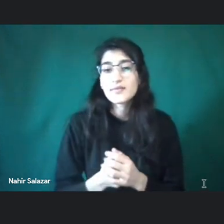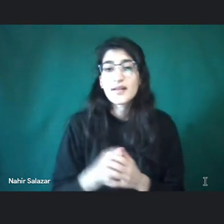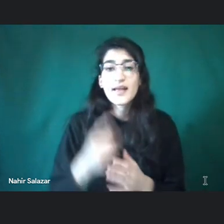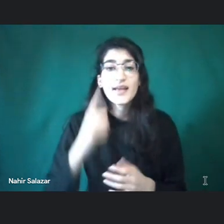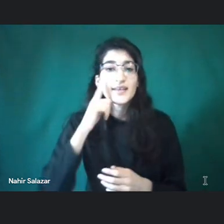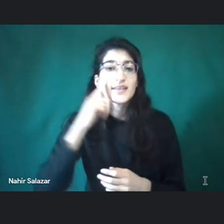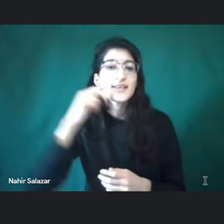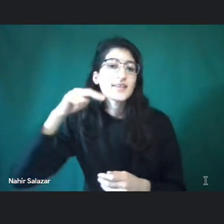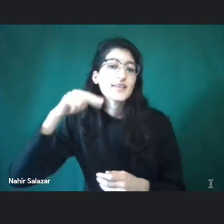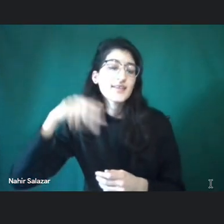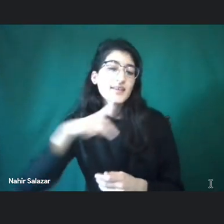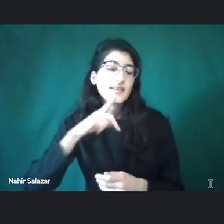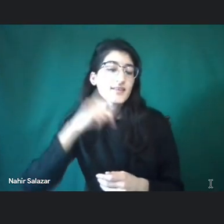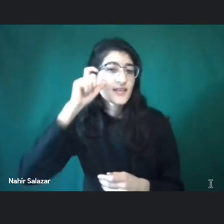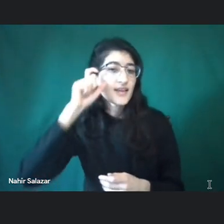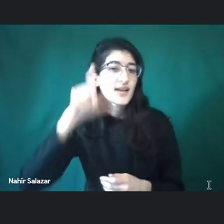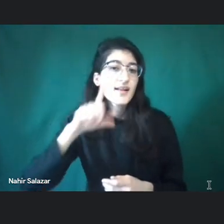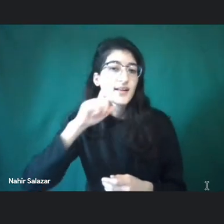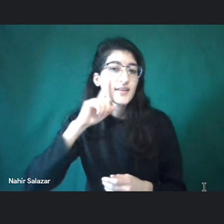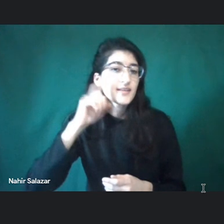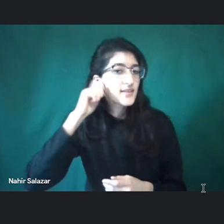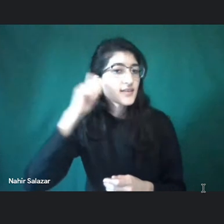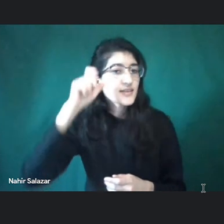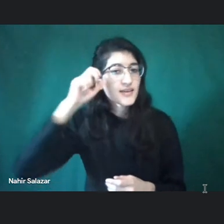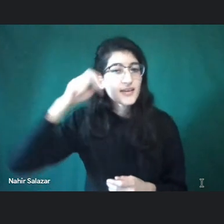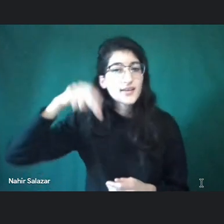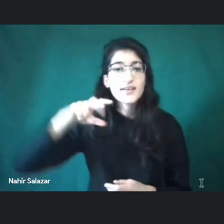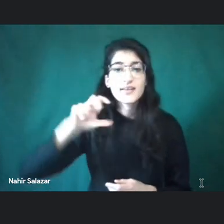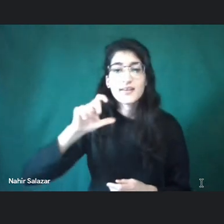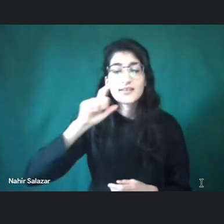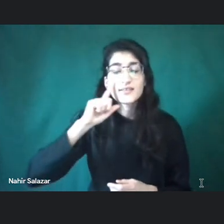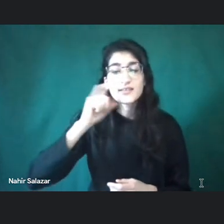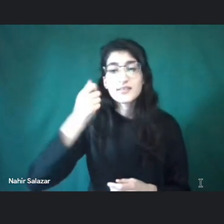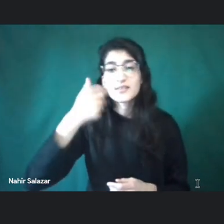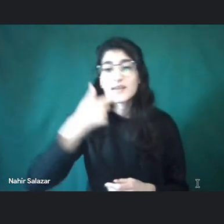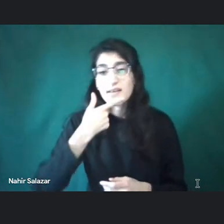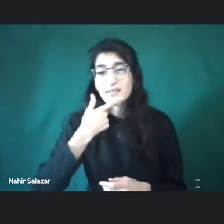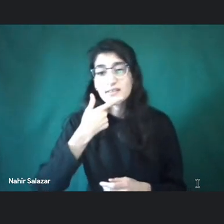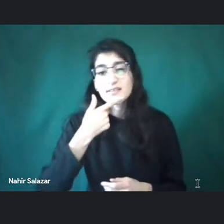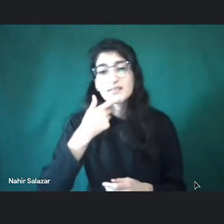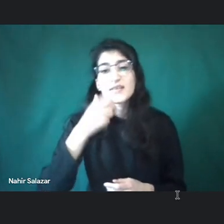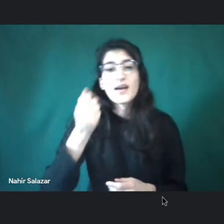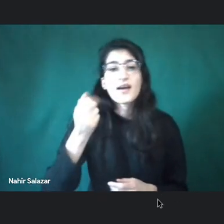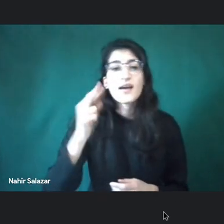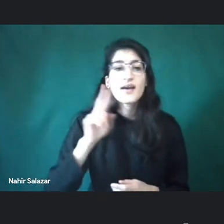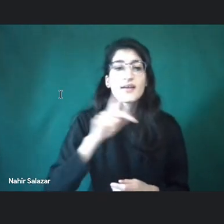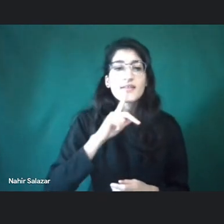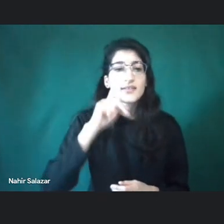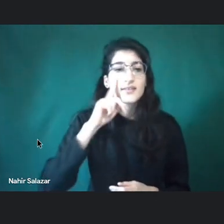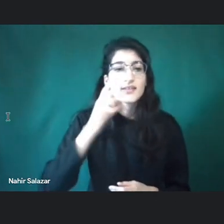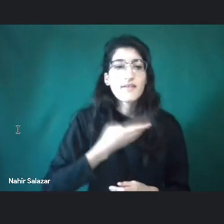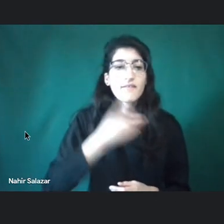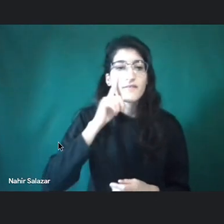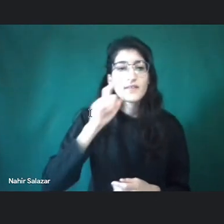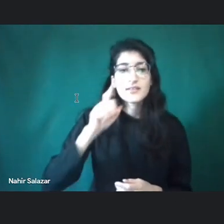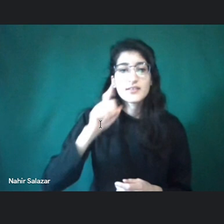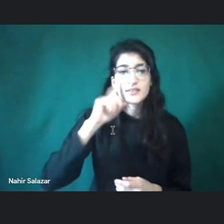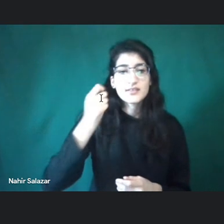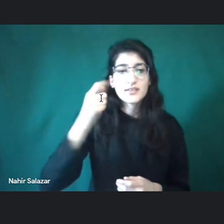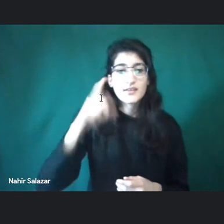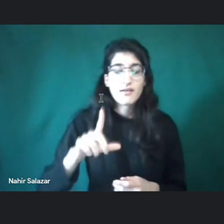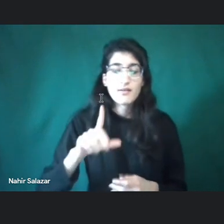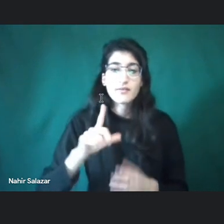palabra like muchas veces es el verbo gustar y otras veces es como. ¿Sí? Entonces, tienen